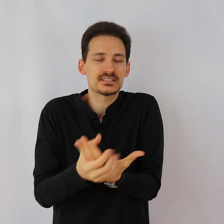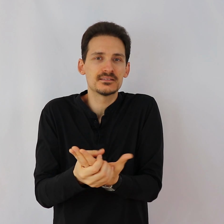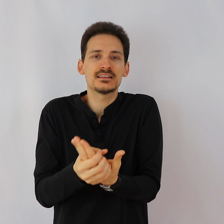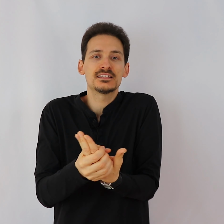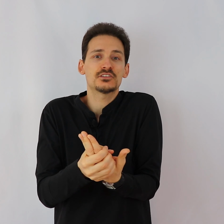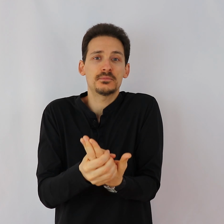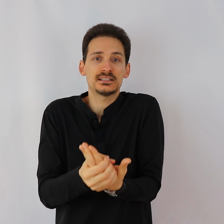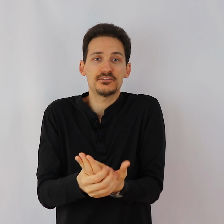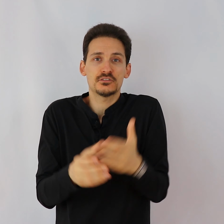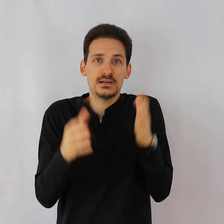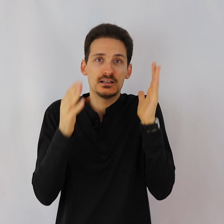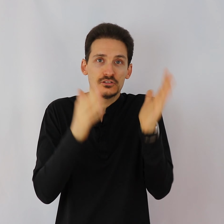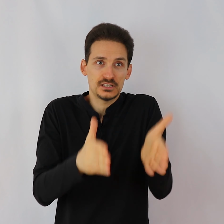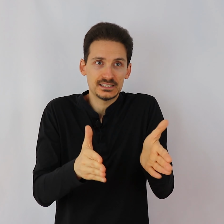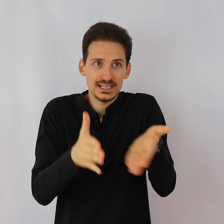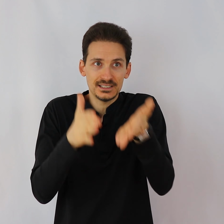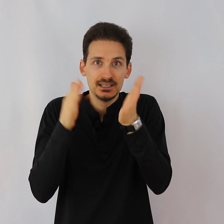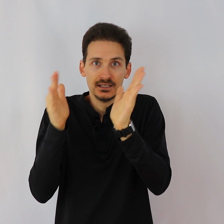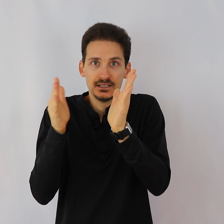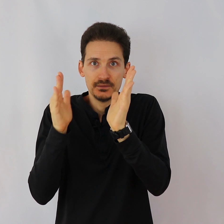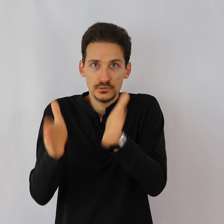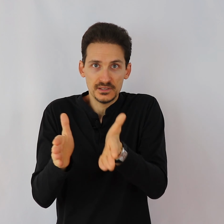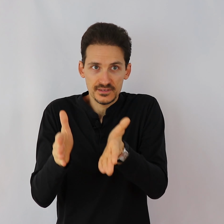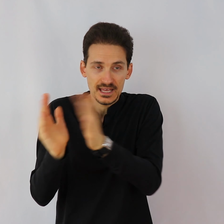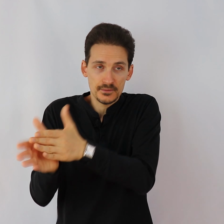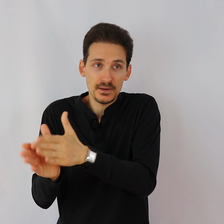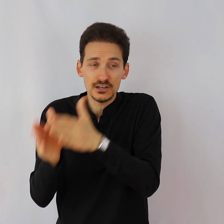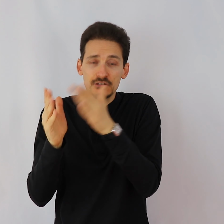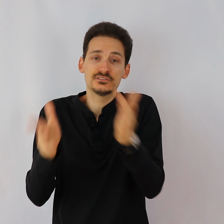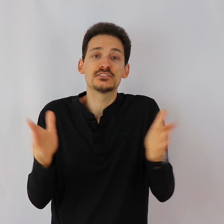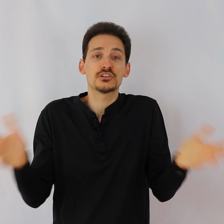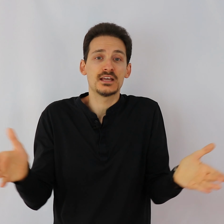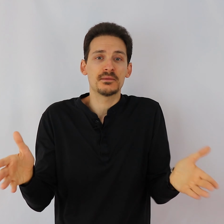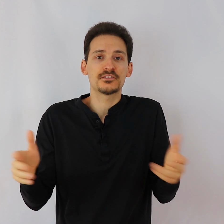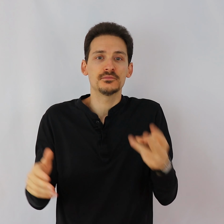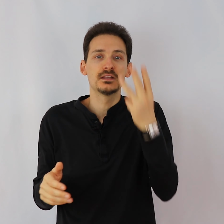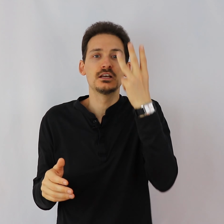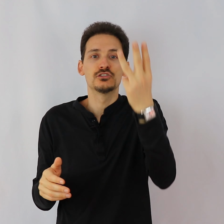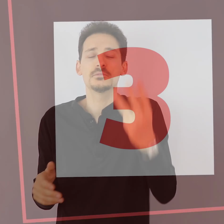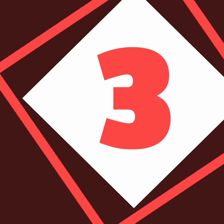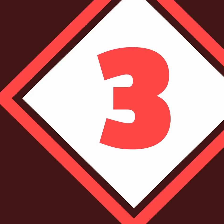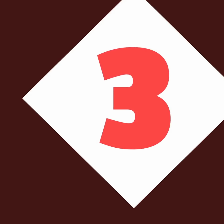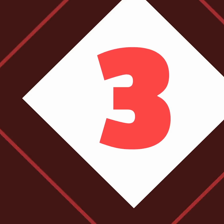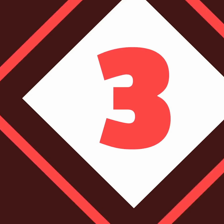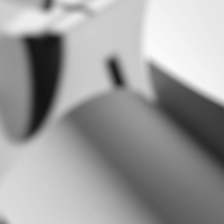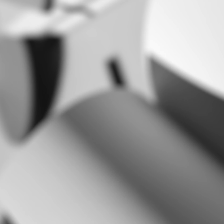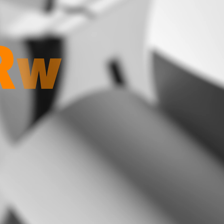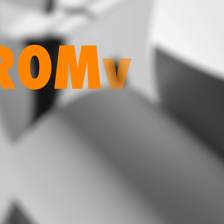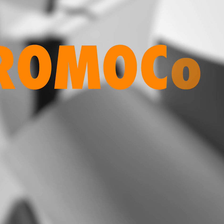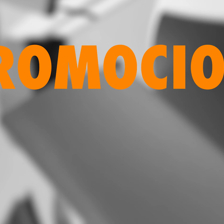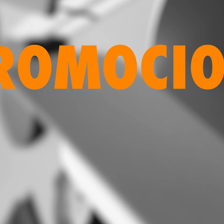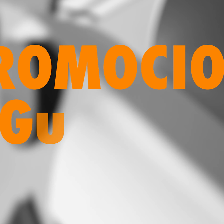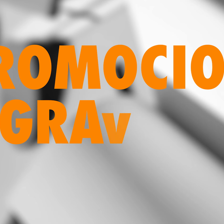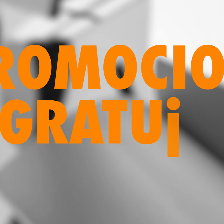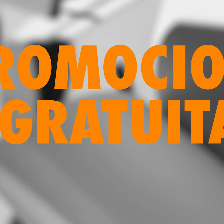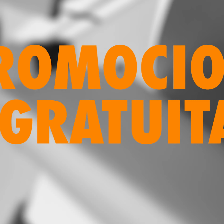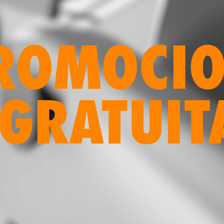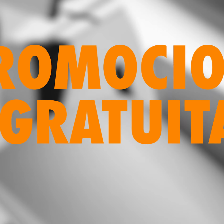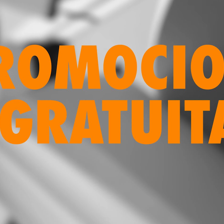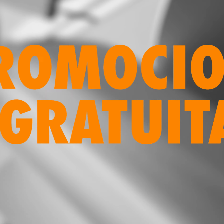visibilidad dentro de la plataforma contratar publicidad de pago dentro de amazon número tres promociones gratuitas puedes poner